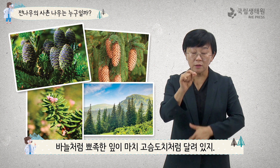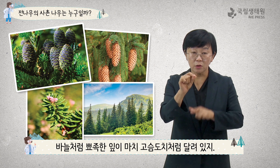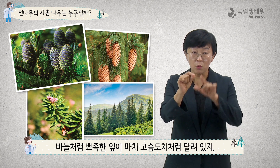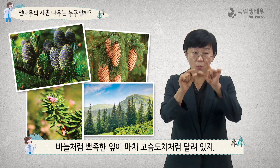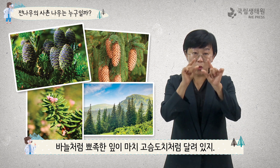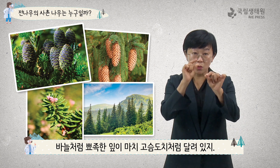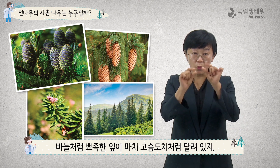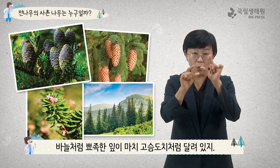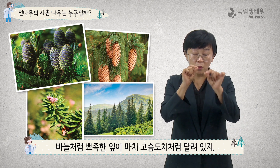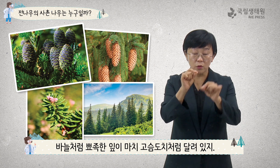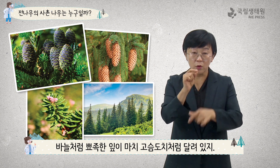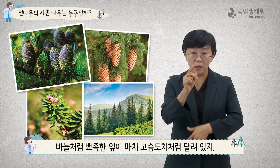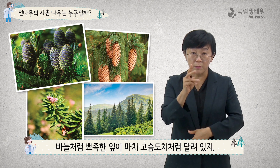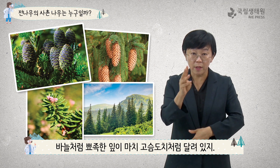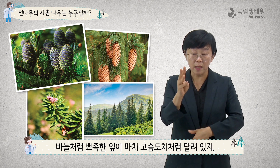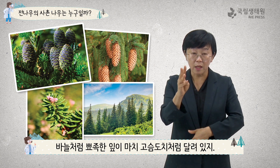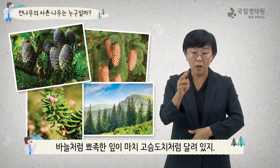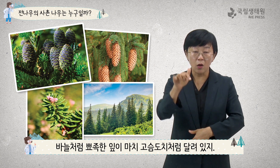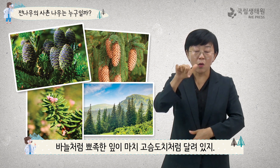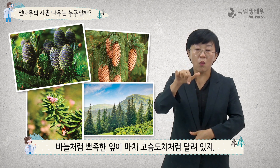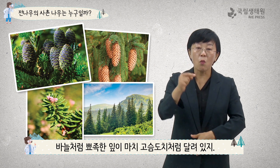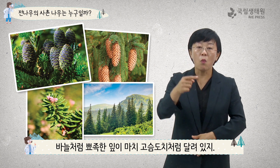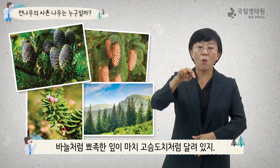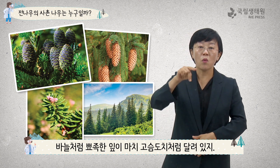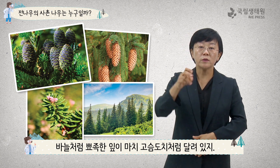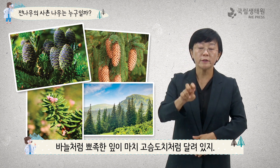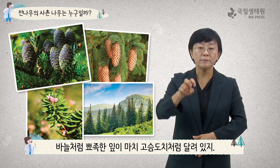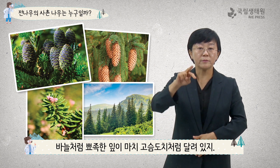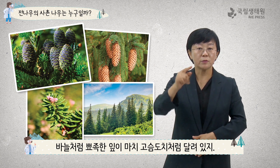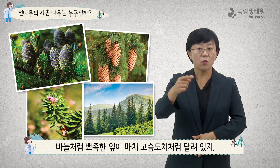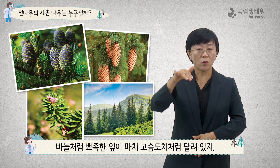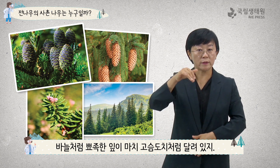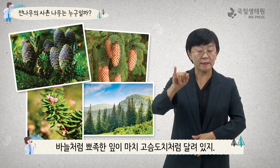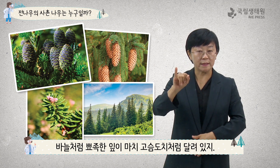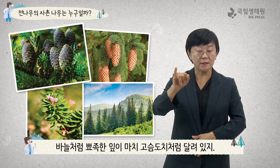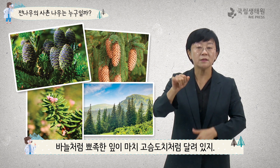바늘처럼 뾰족한 잎이 마치 고슴도치처럼 달려있지.